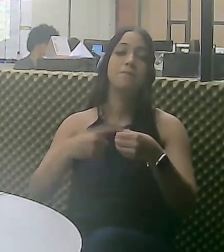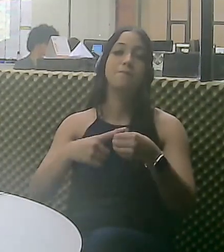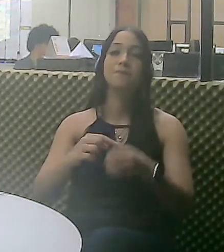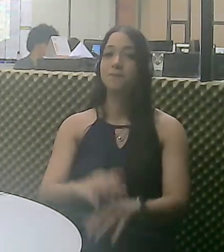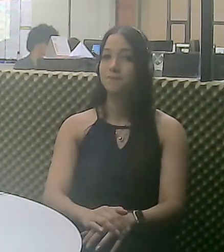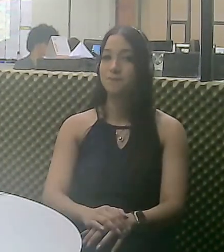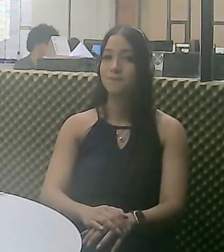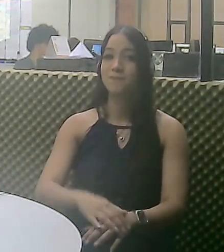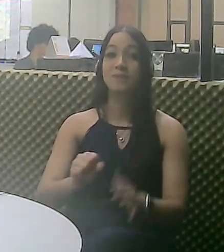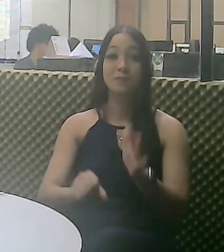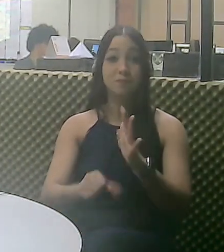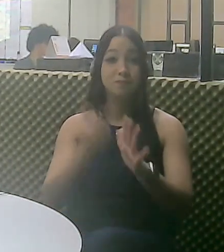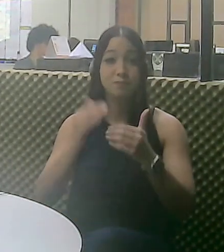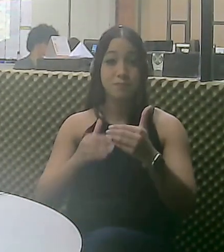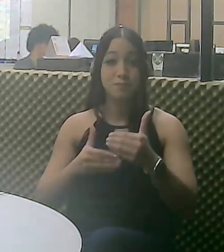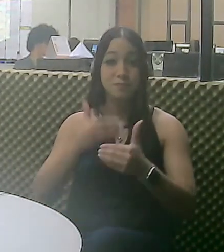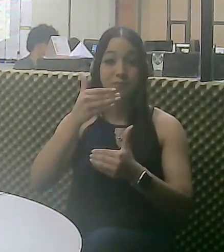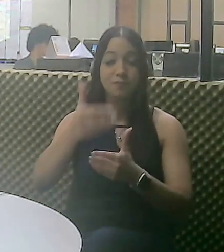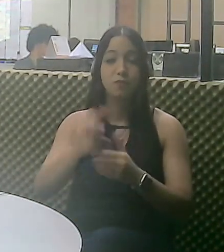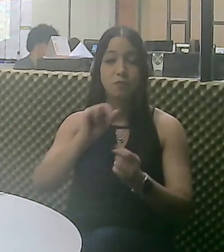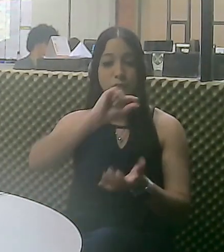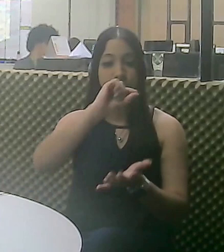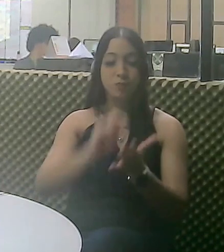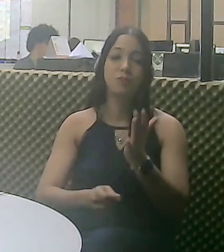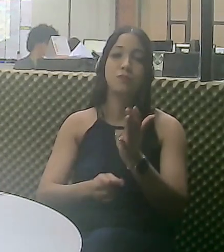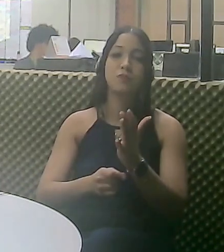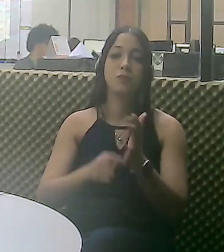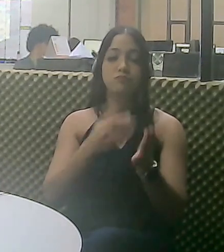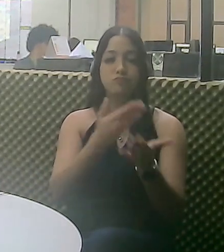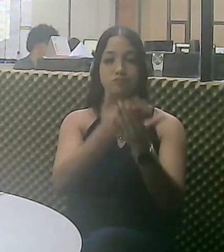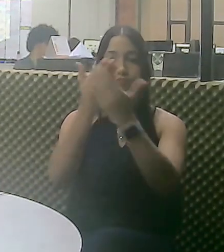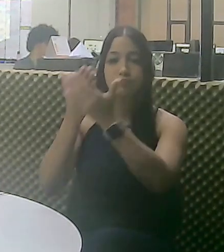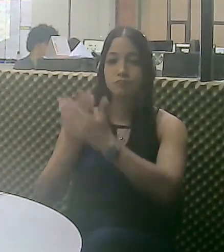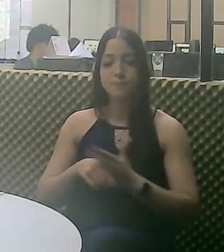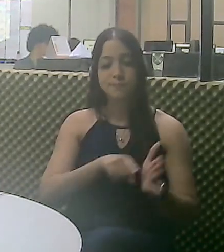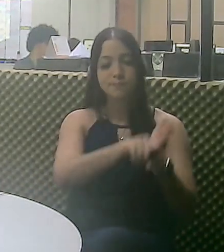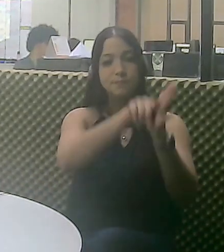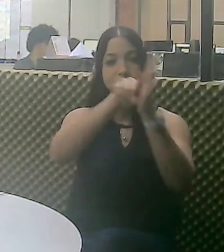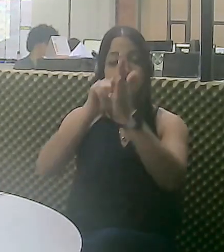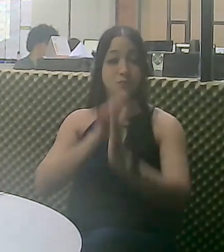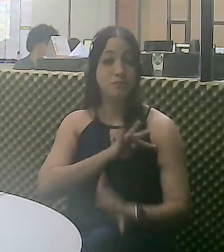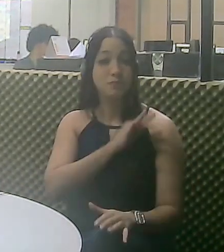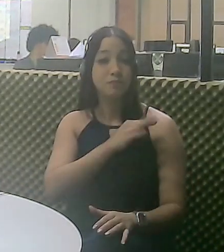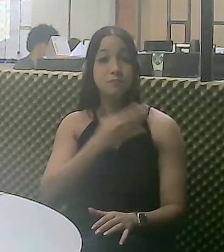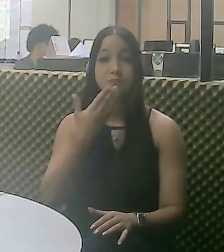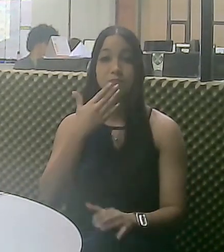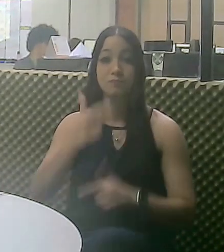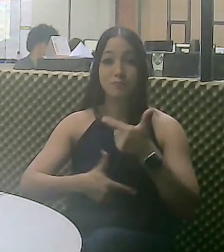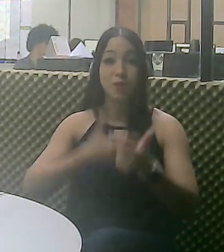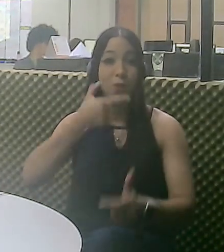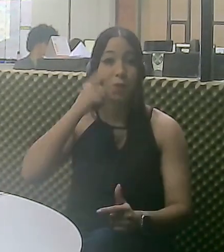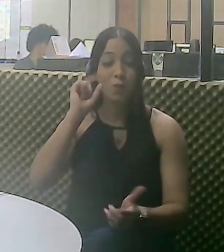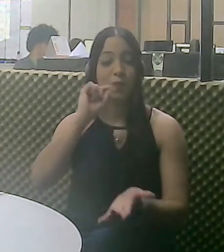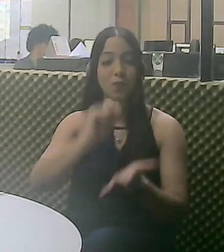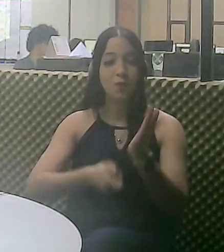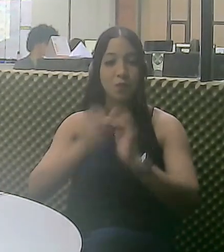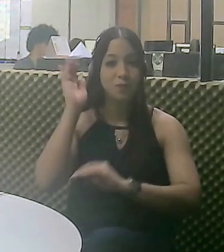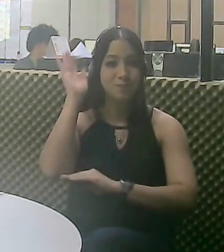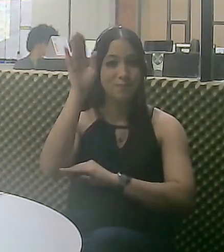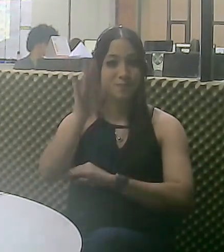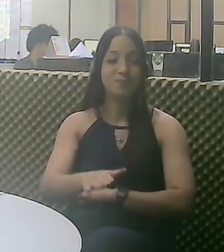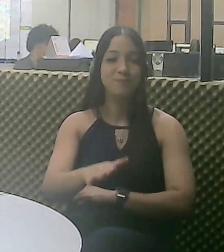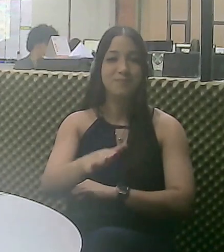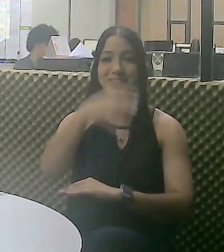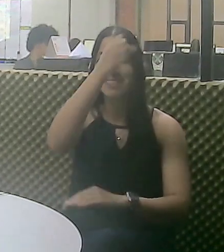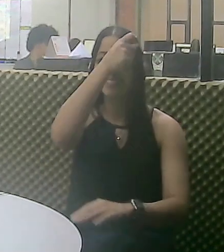a primeira etapa consiste na contratação de um estudo técnico cuja ordem de serviço foi assinada na tarde de ontem